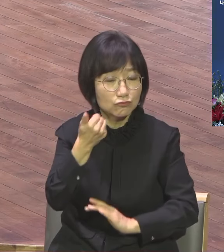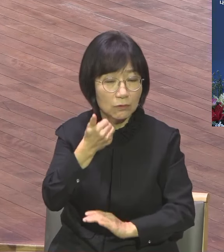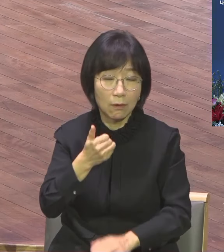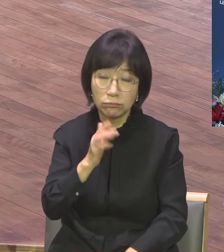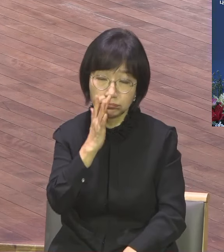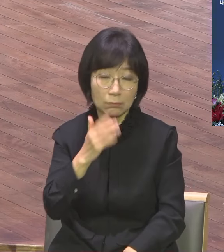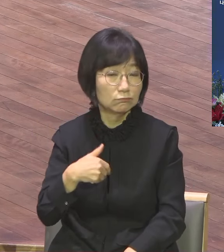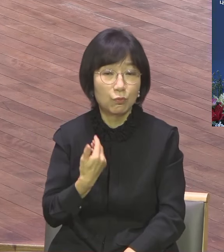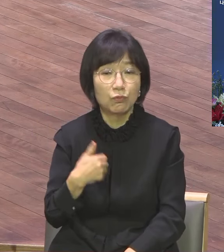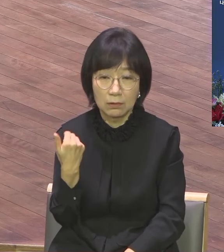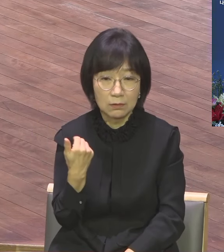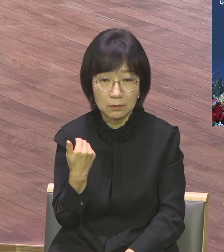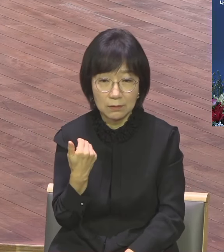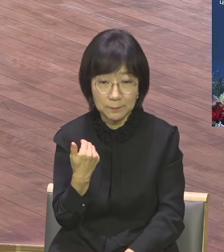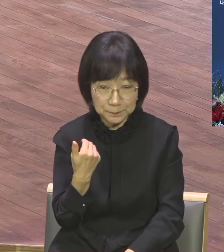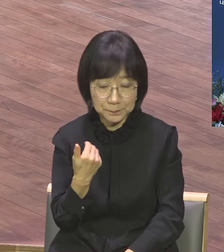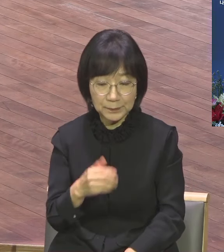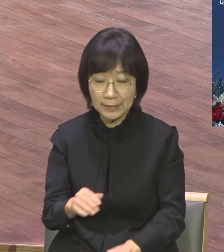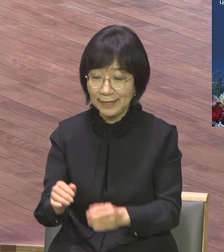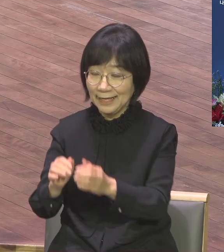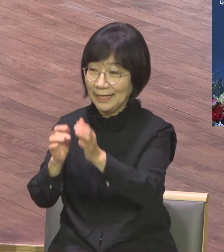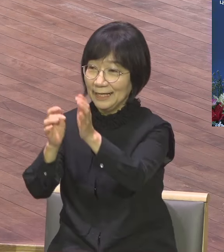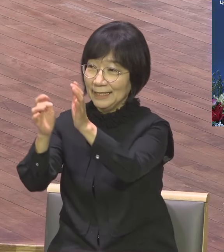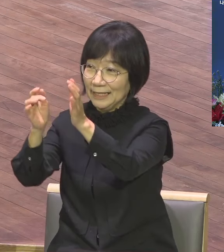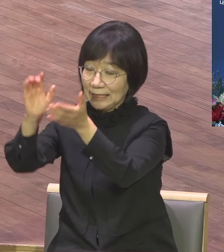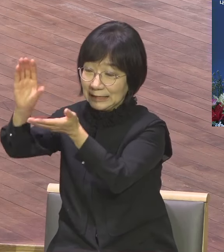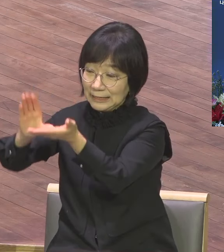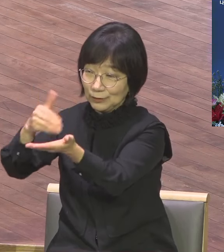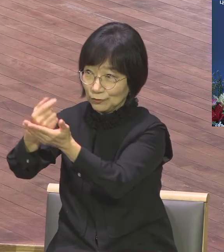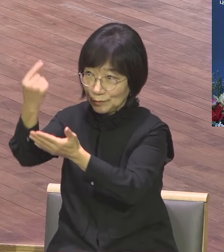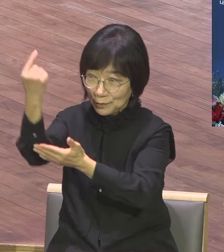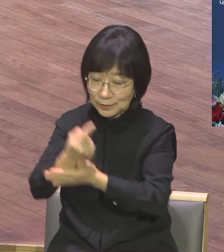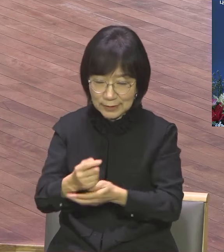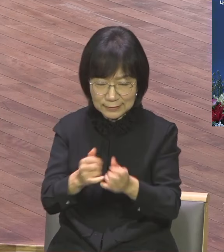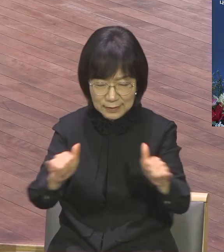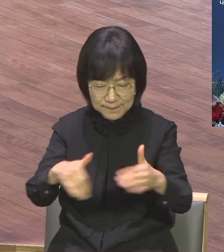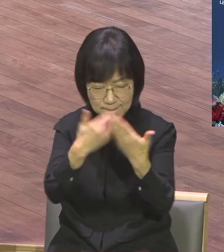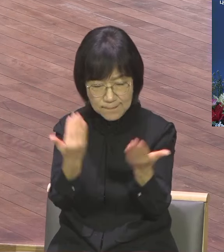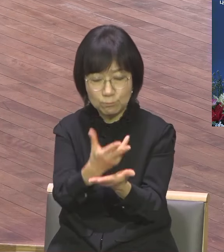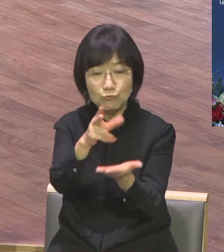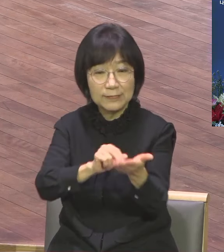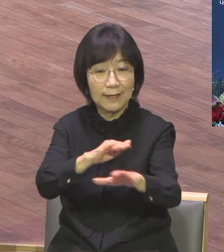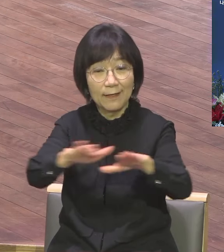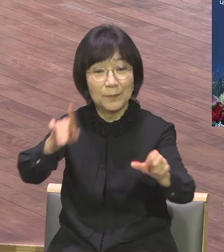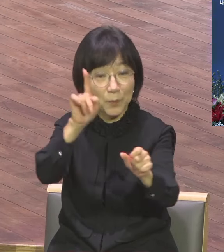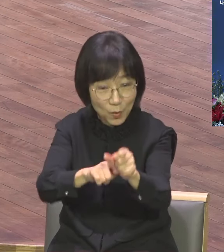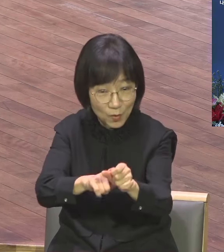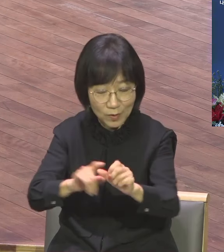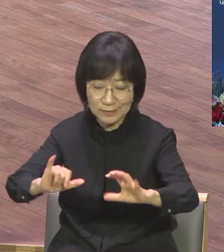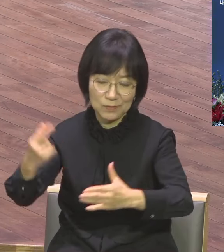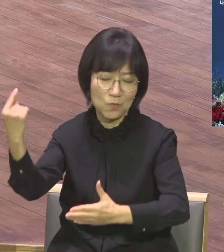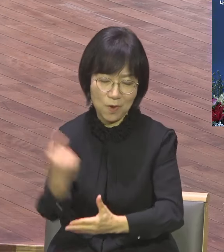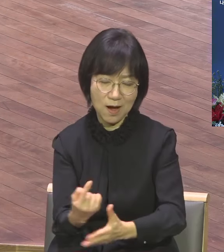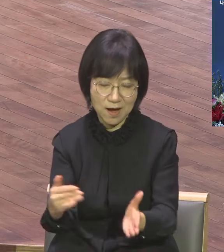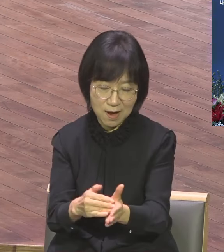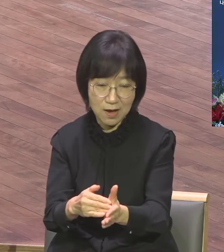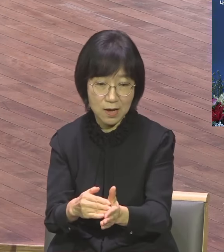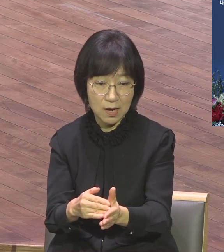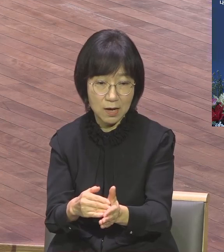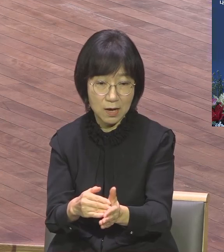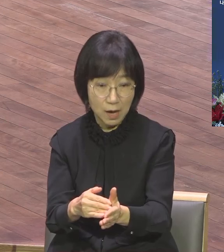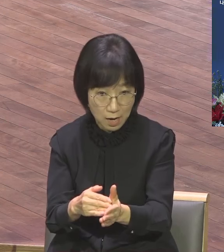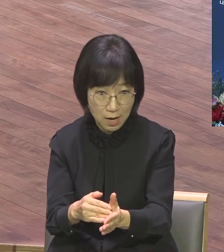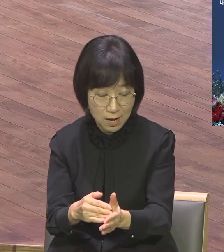예수가 그리스도로 인생 모든 문제를 완벽하게 해결하시기 위하여 이 땅에 오셨다 라는